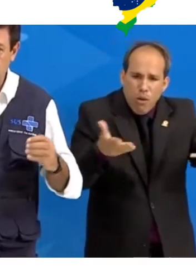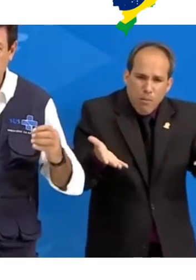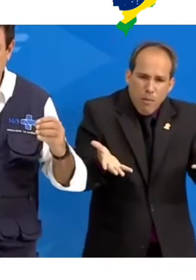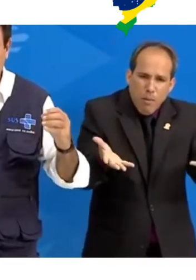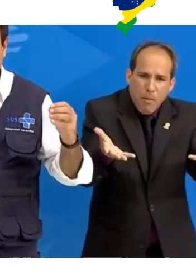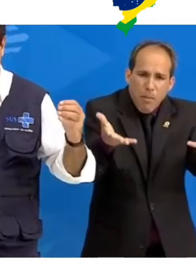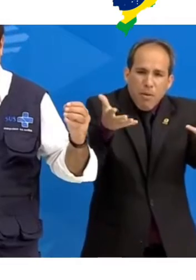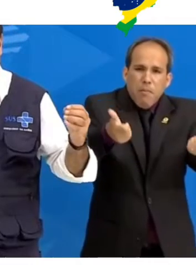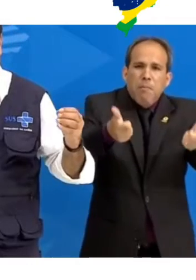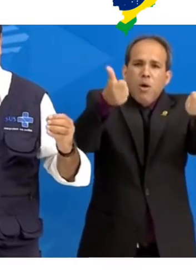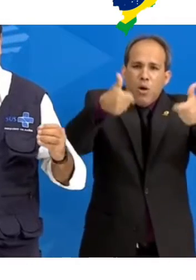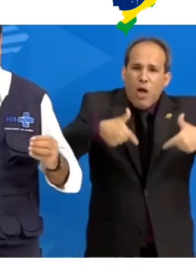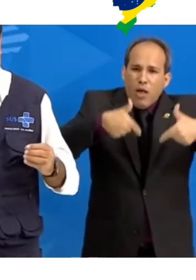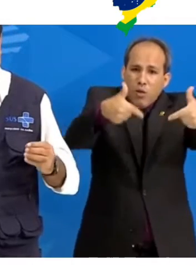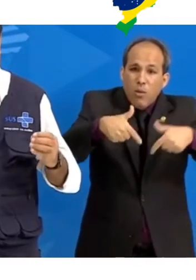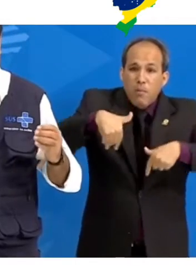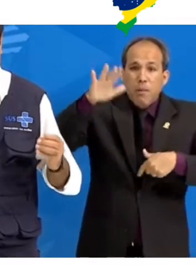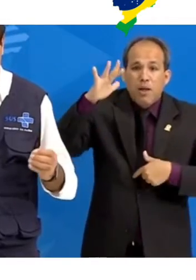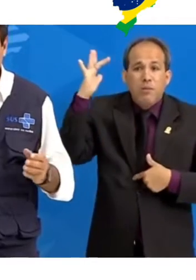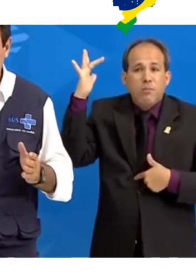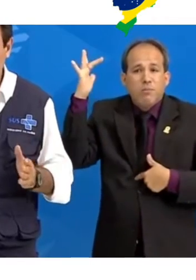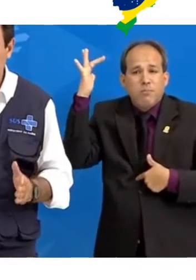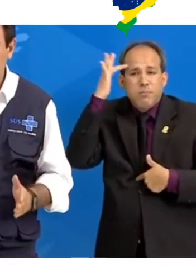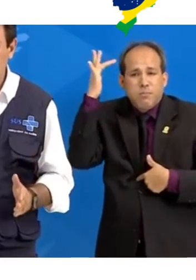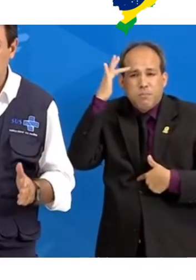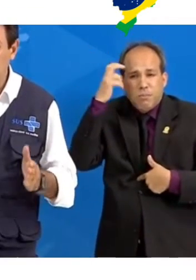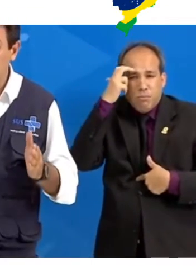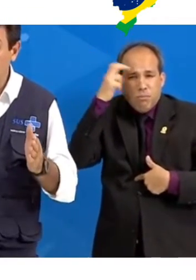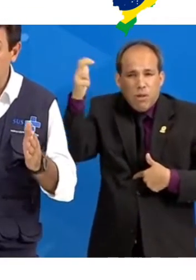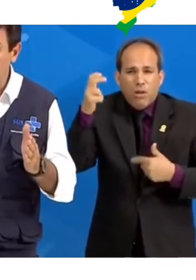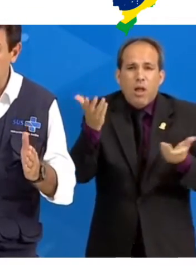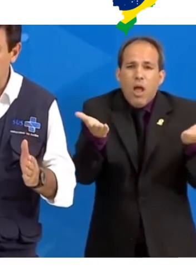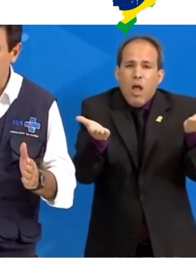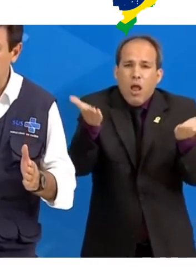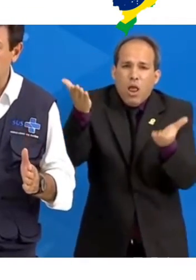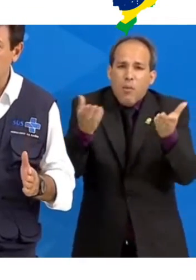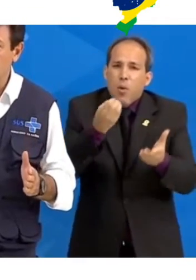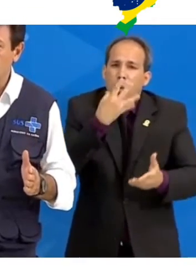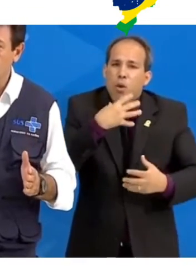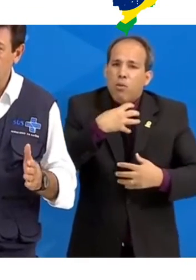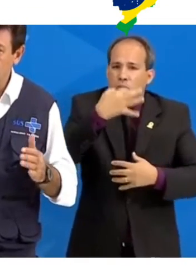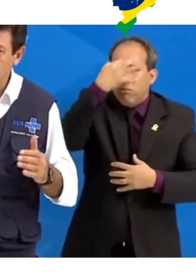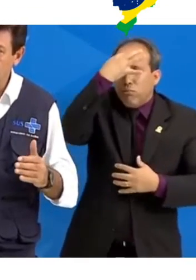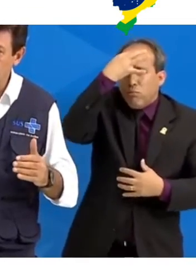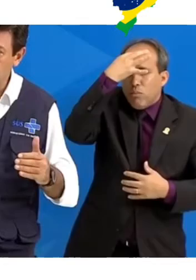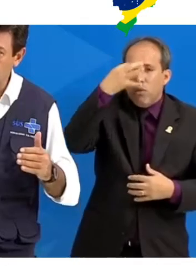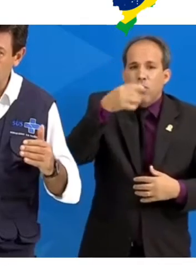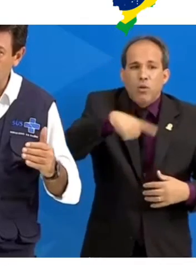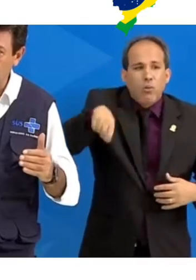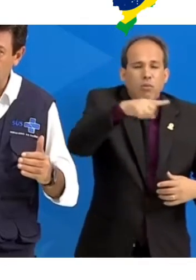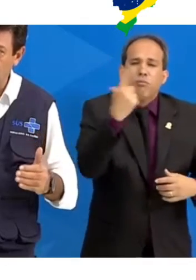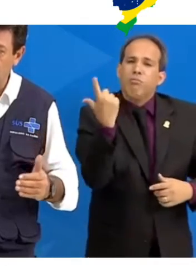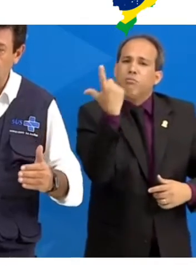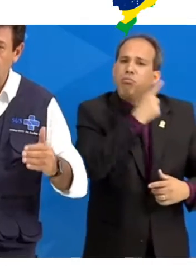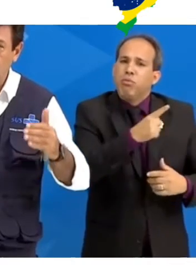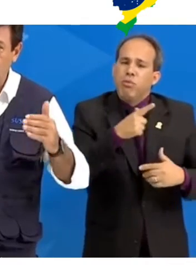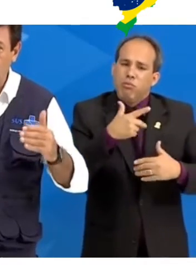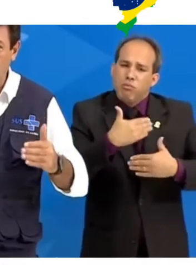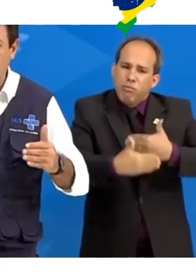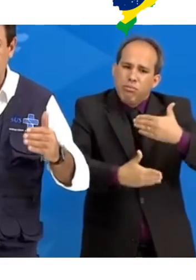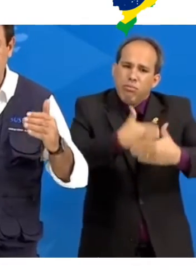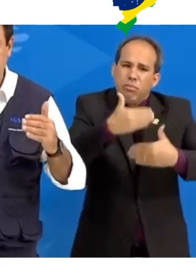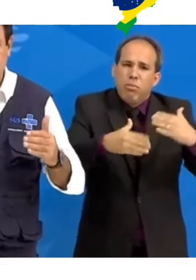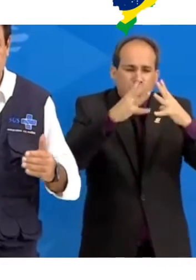Nós precisamos ter muita inteligência, muito equilíbrio, muito bom senso, para que possamos atravessar isso